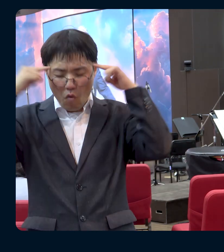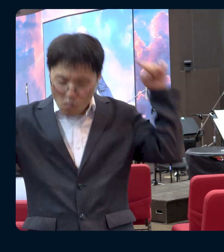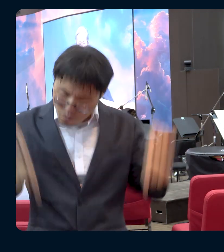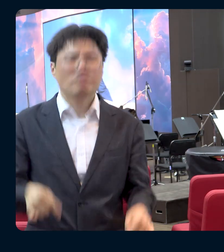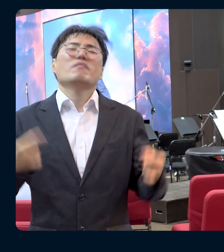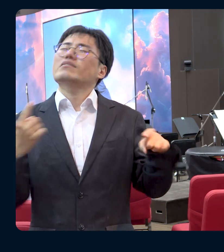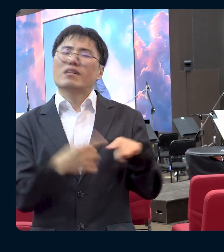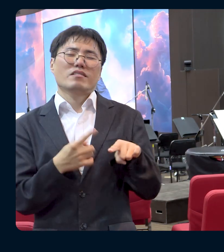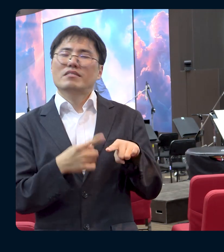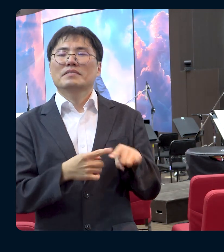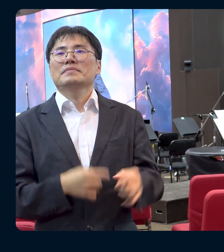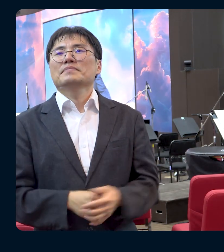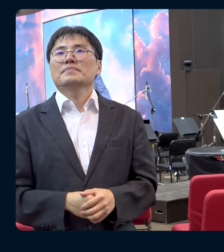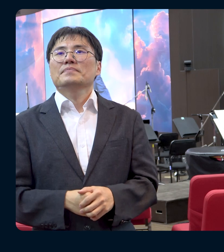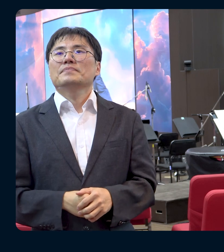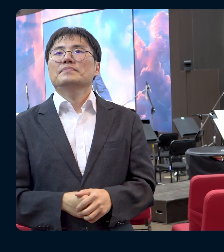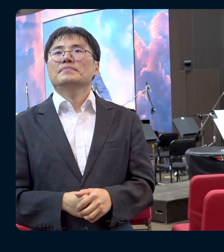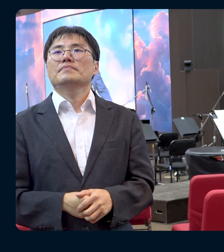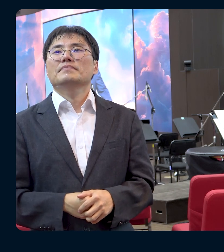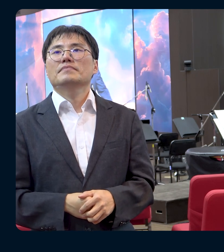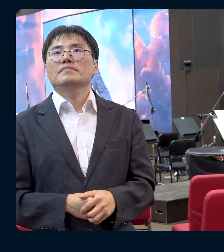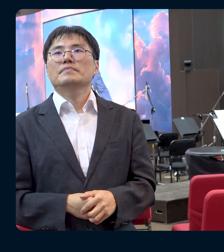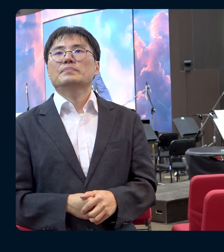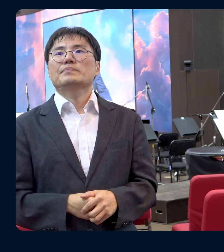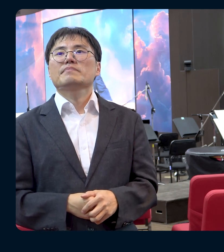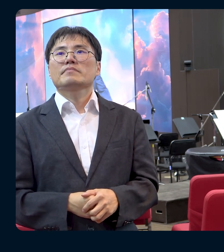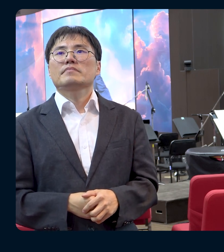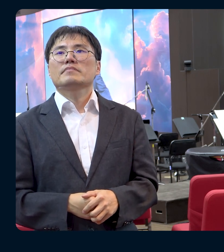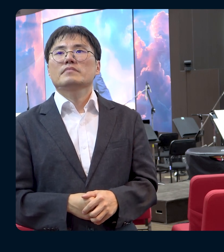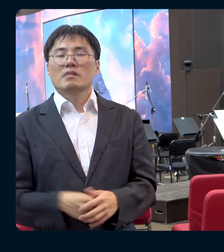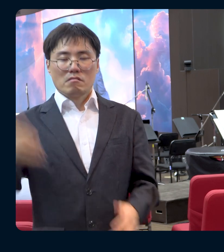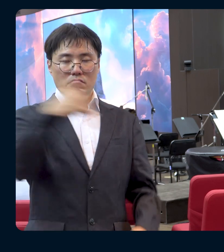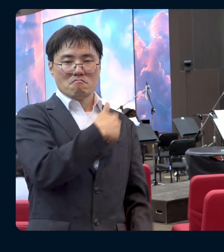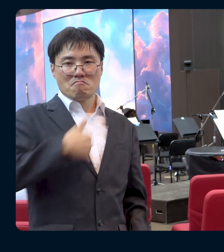연약한 것이죠. 그건 어리석은 것입니다.